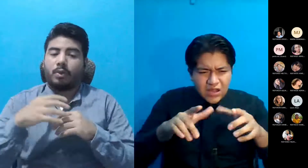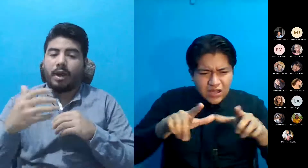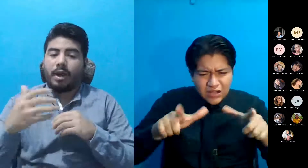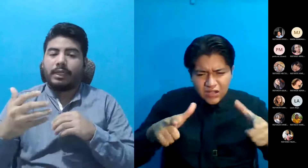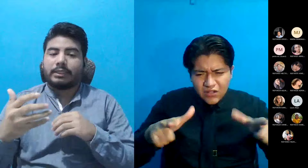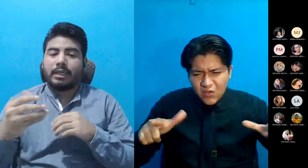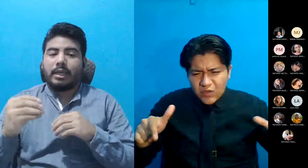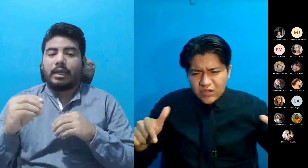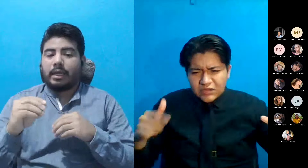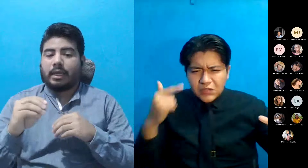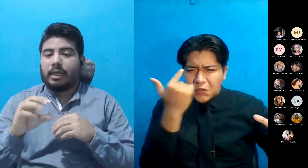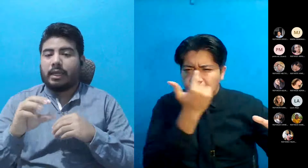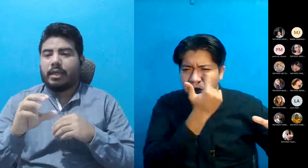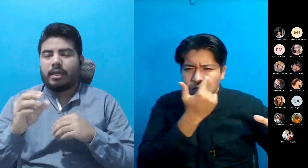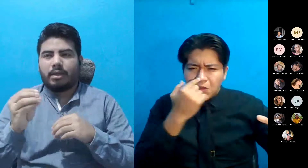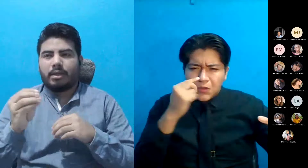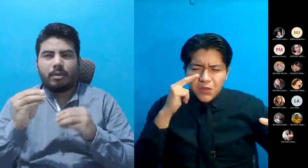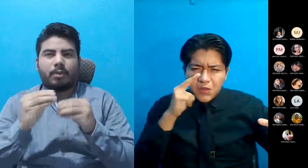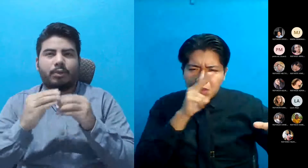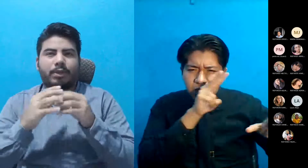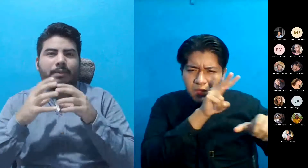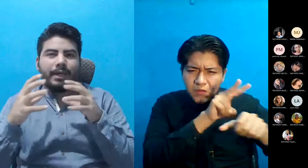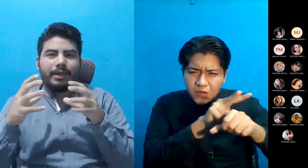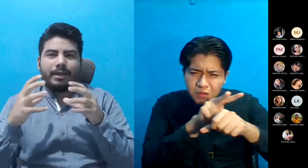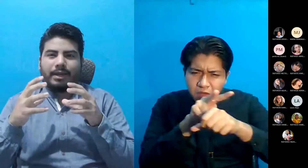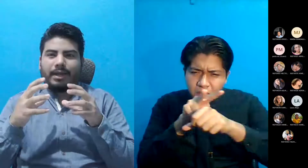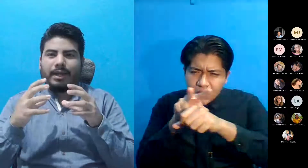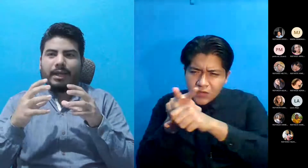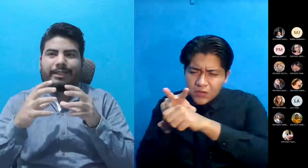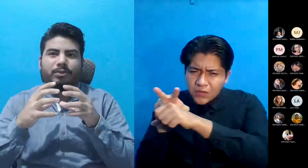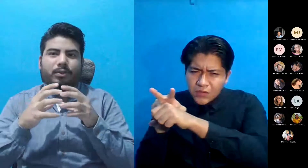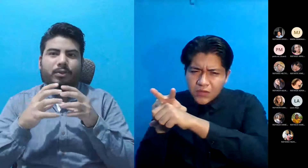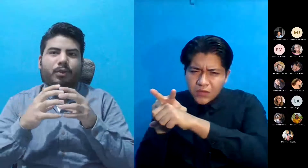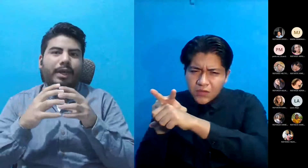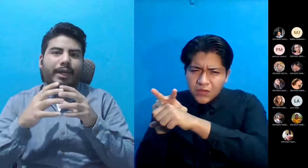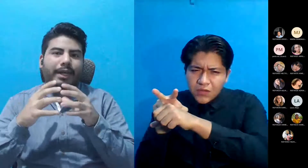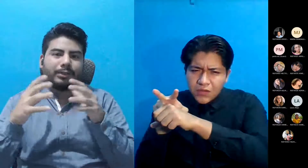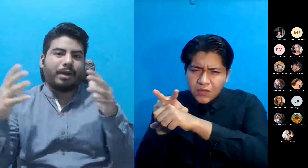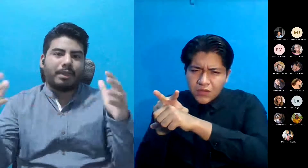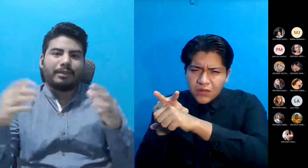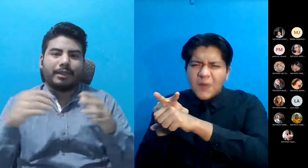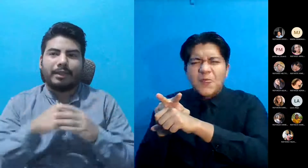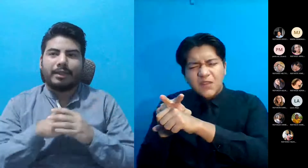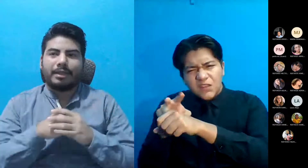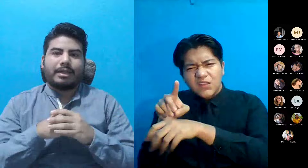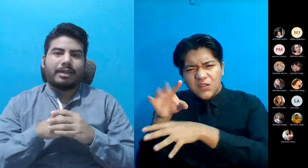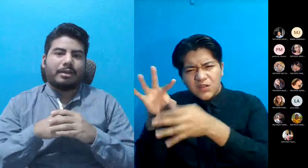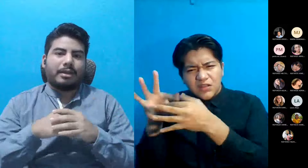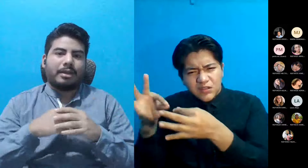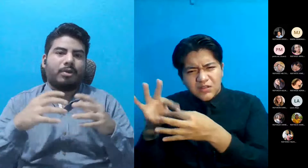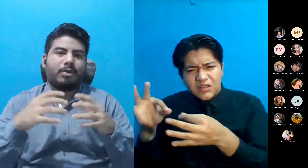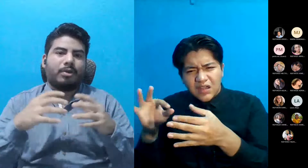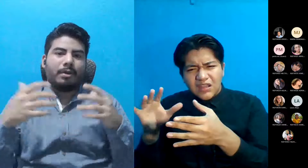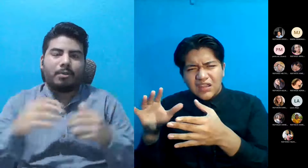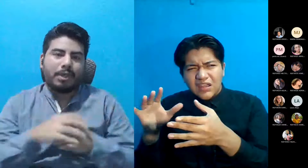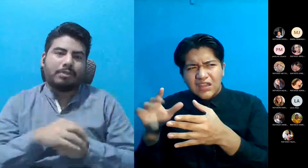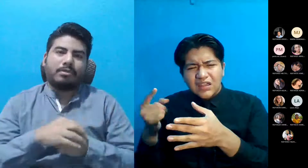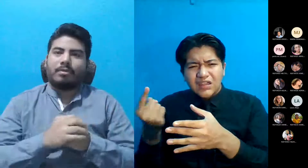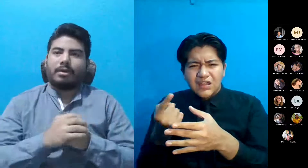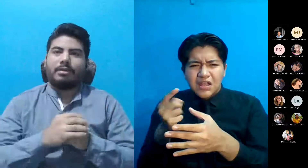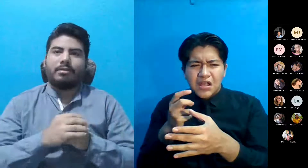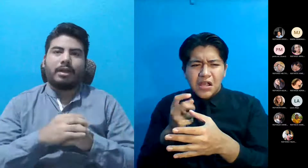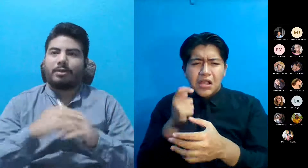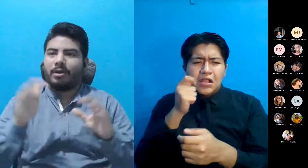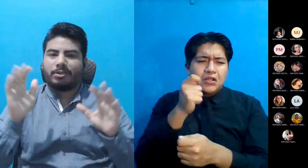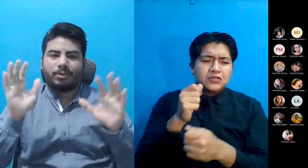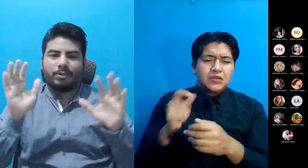y por los cuales se podía ver que esto no era solamente, no era pan